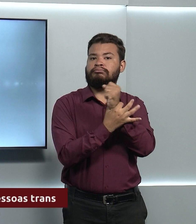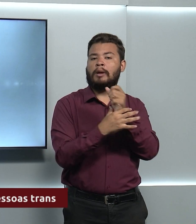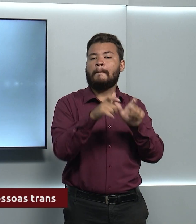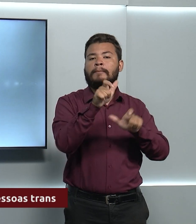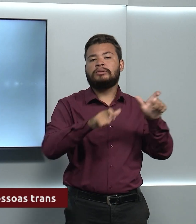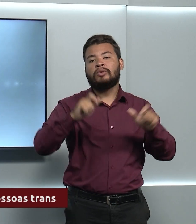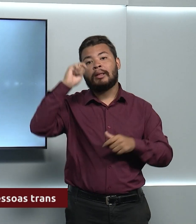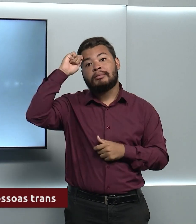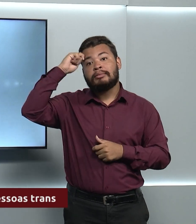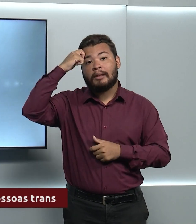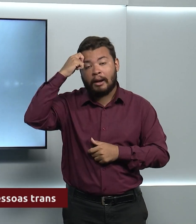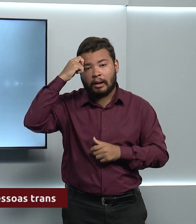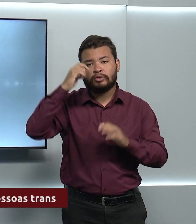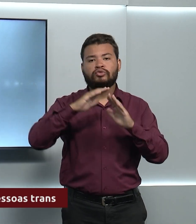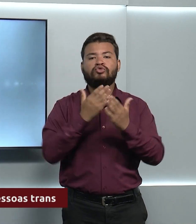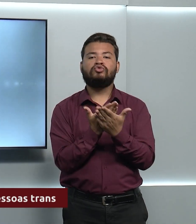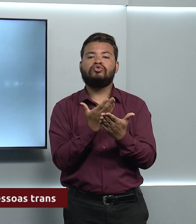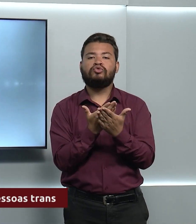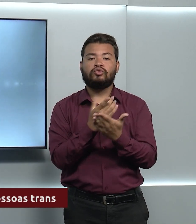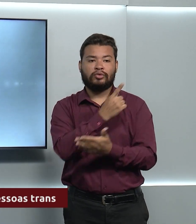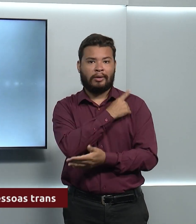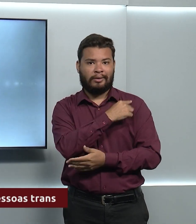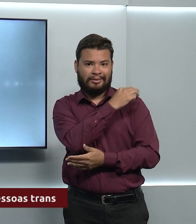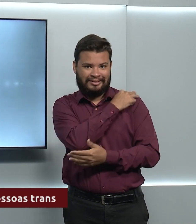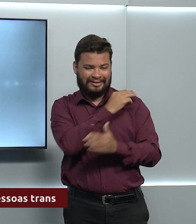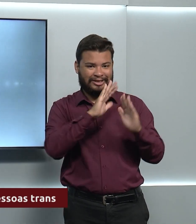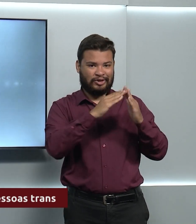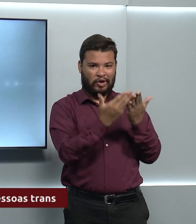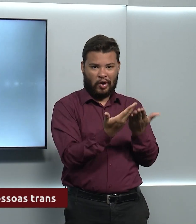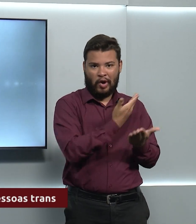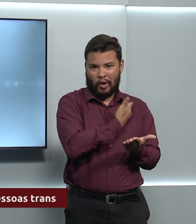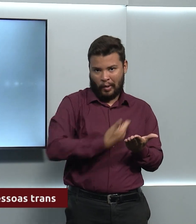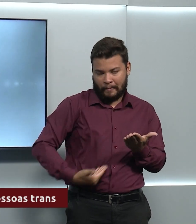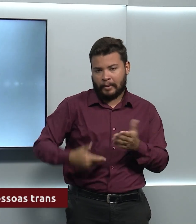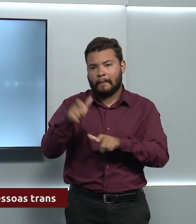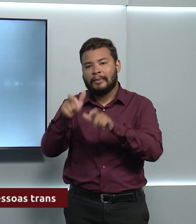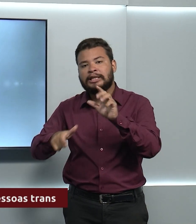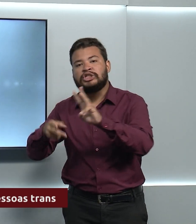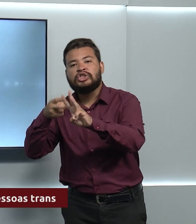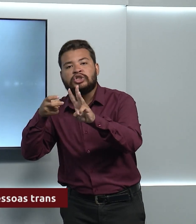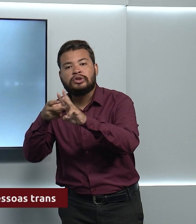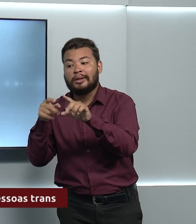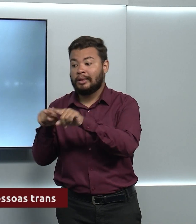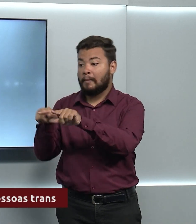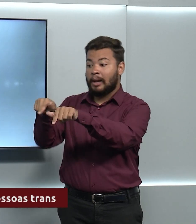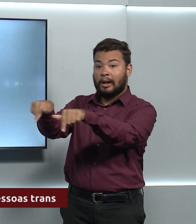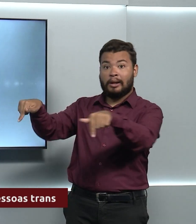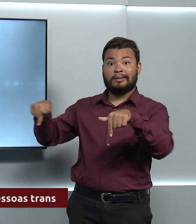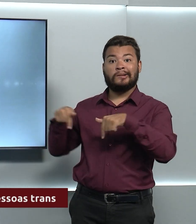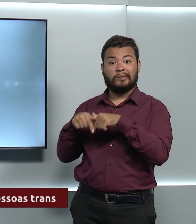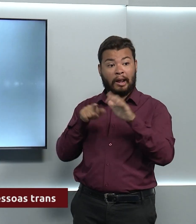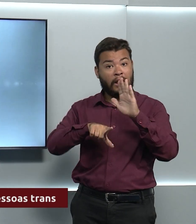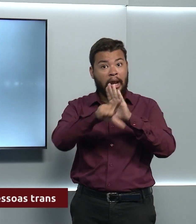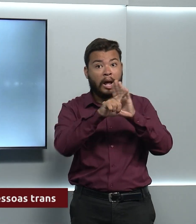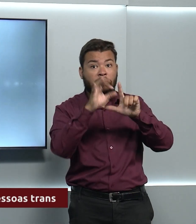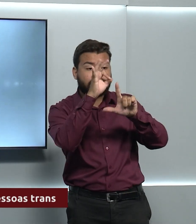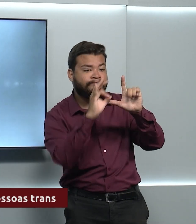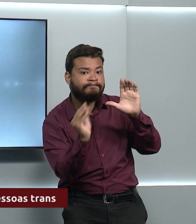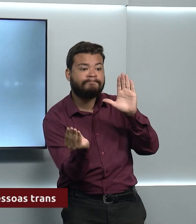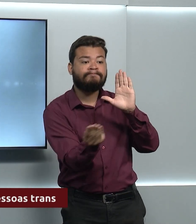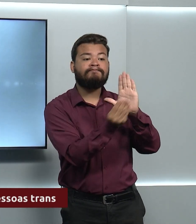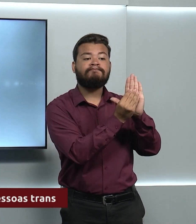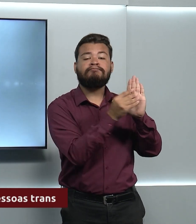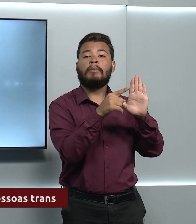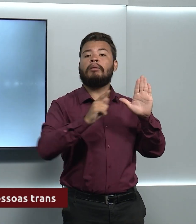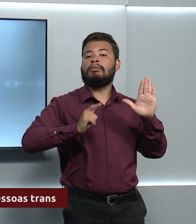né? Oriundas de escola pública, pessoas indígenas e quilombolas. A lei de cotas traz essa inovação com